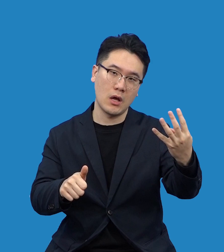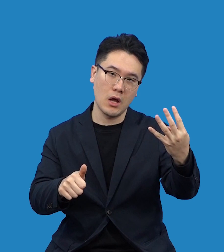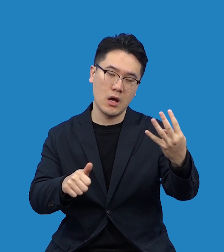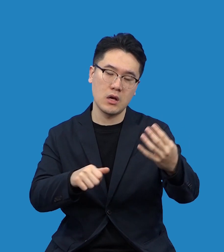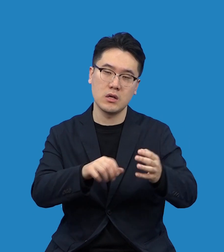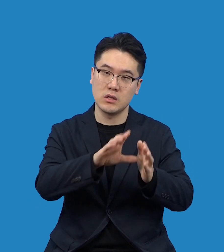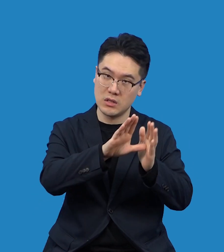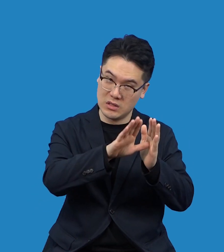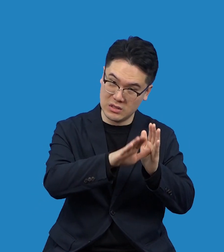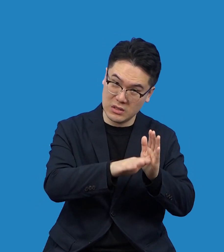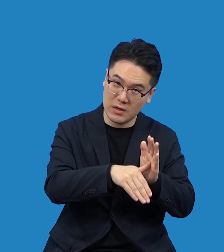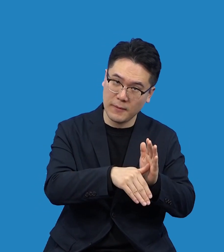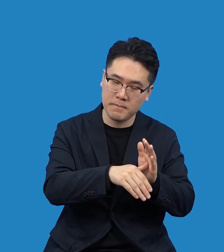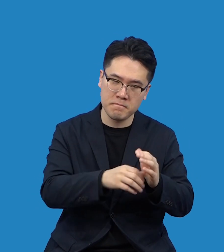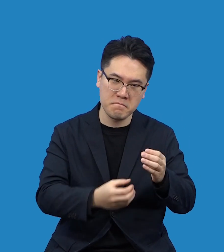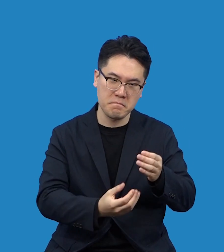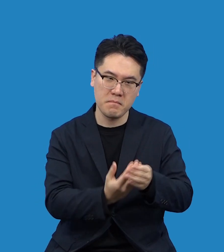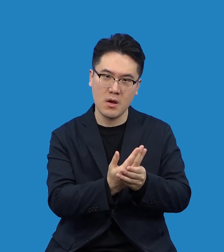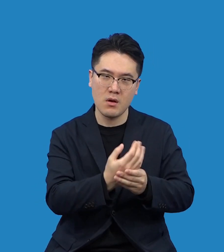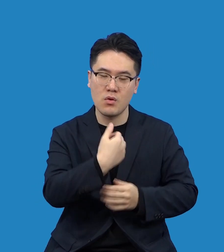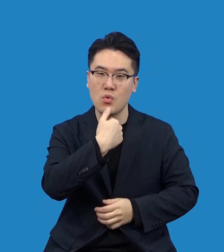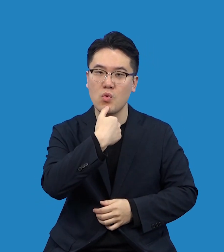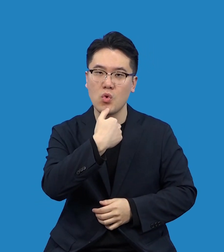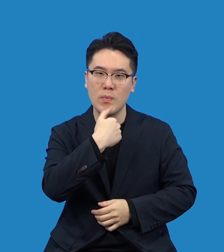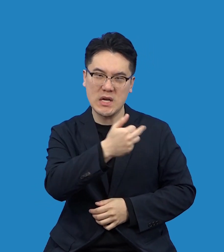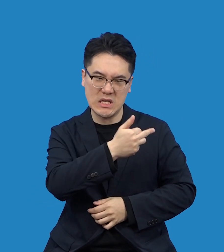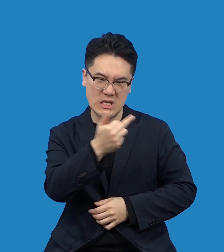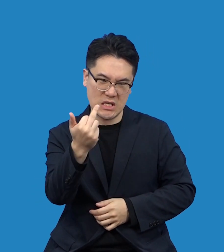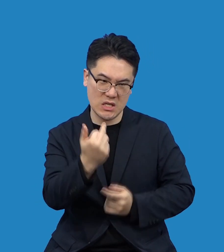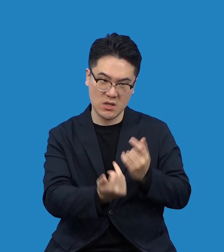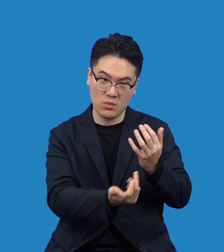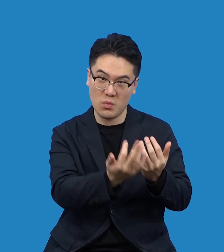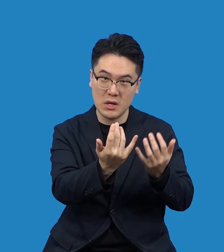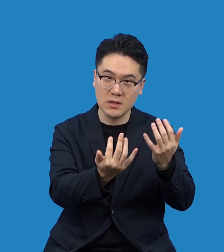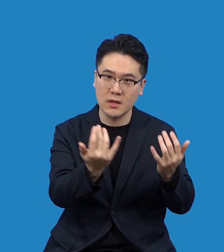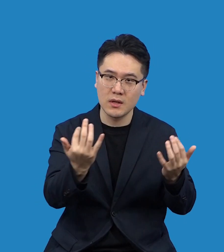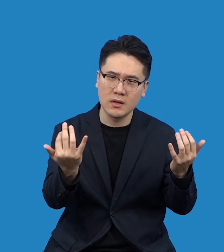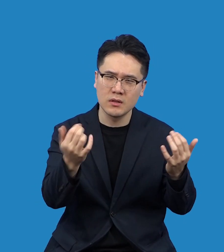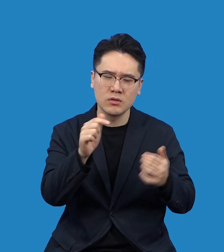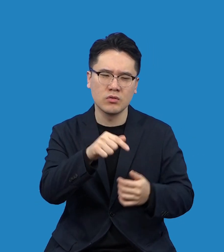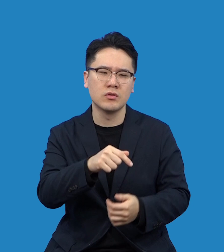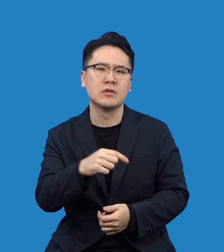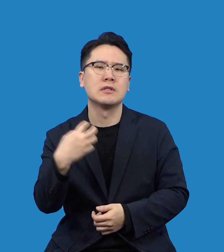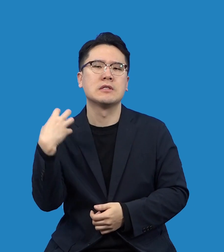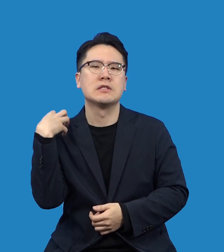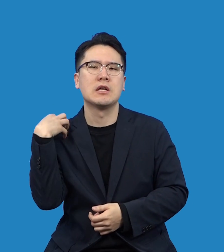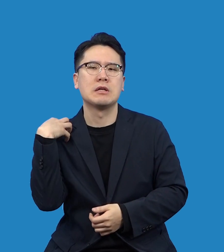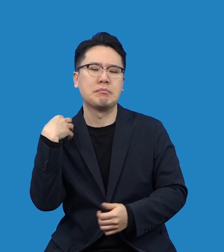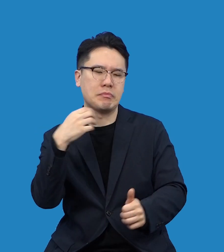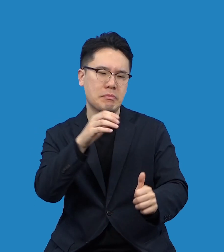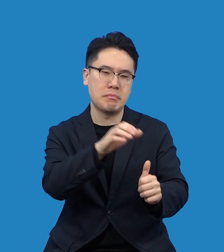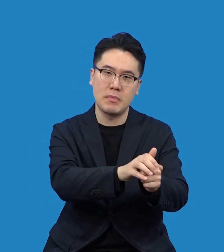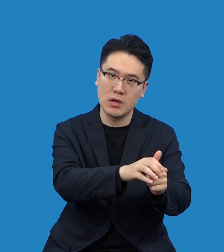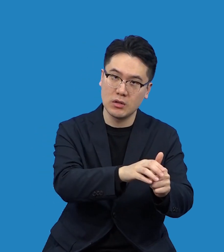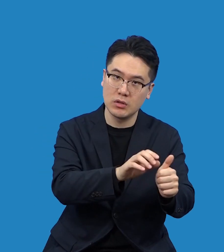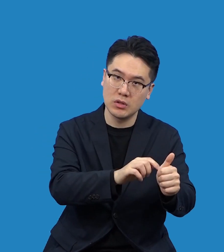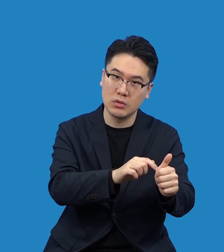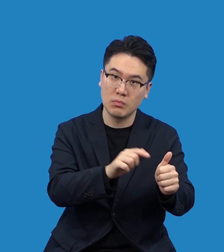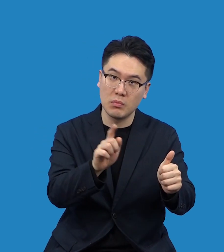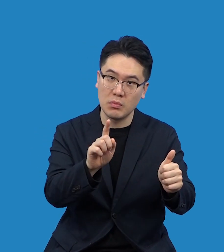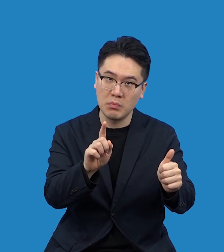로마의 대화재, 그 책임을 기독교인들에게 뒤집어